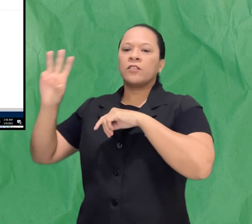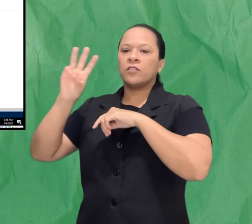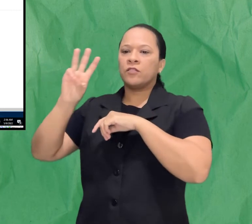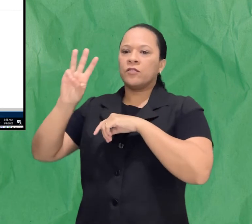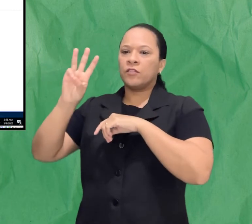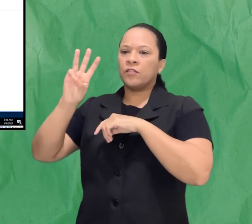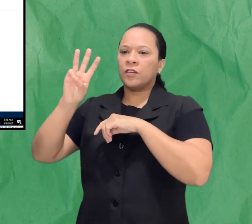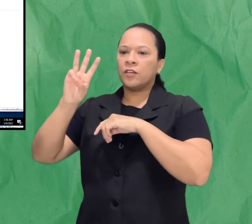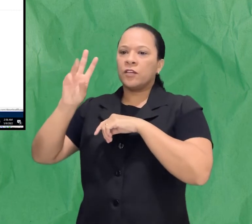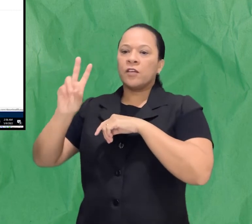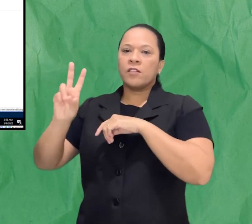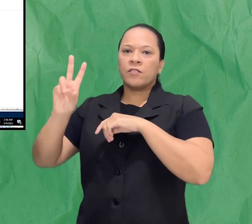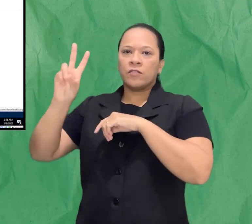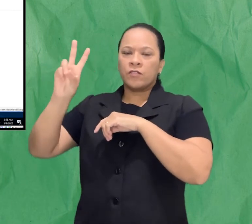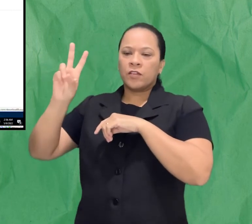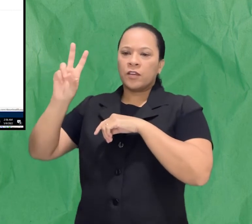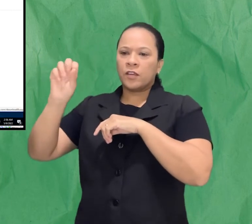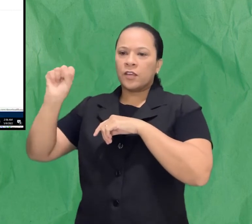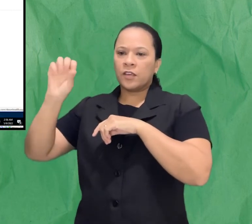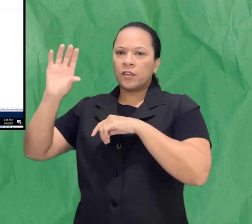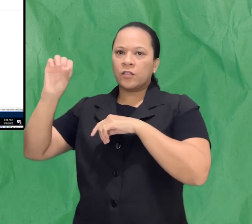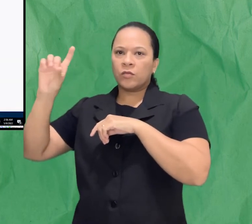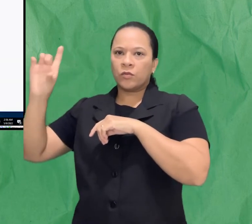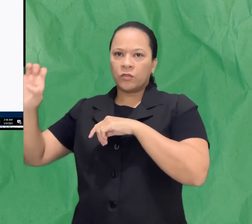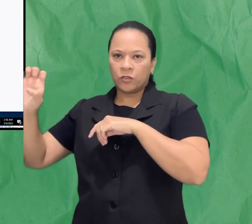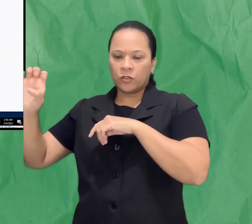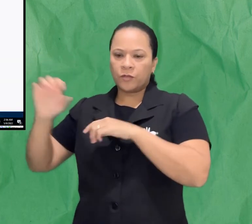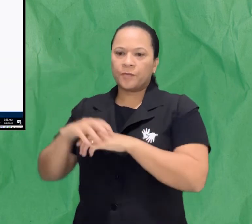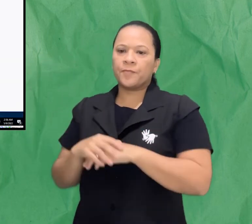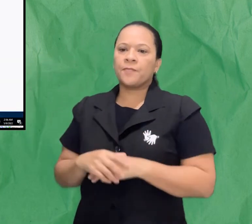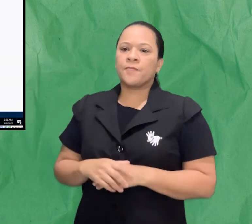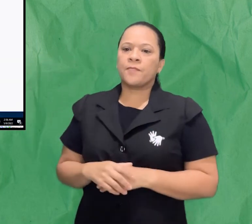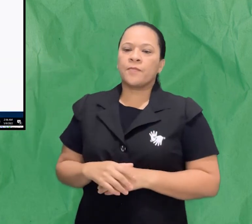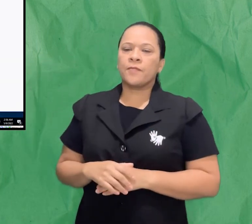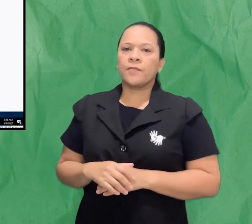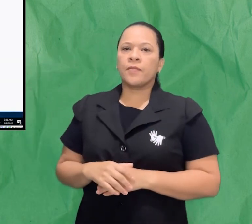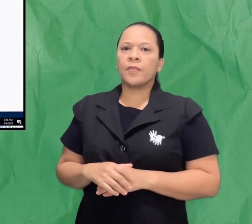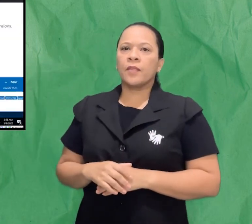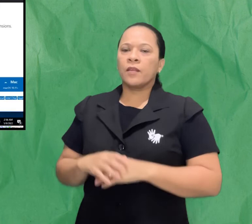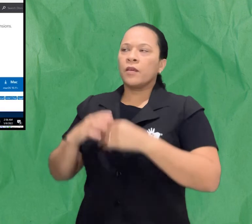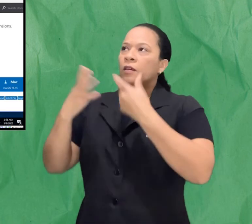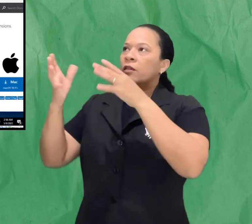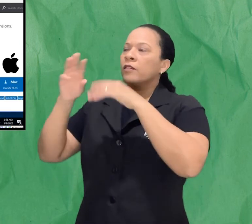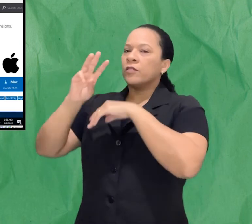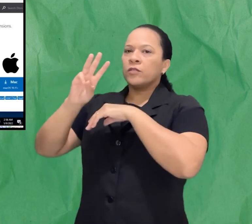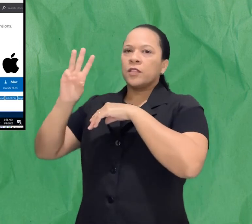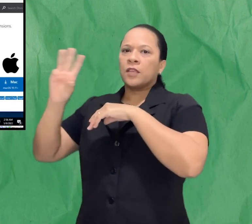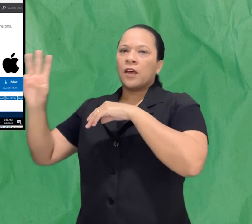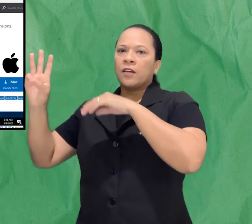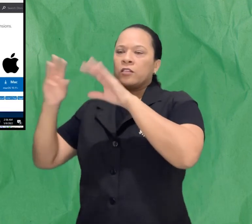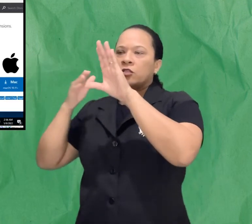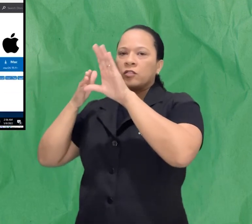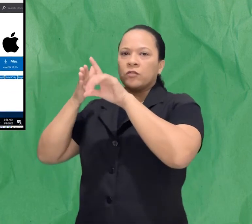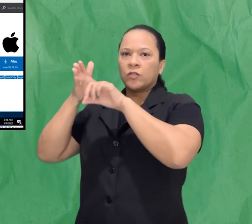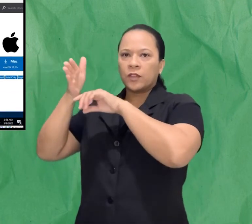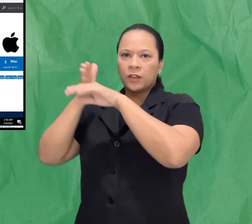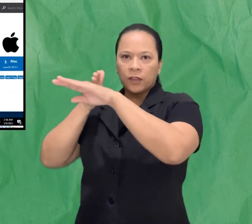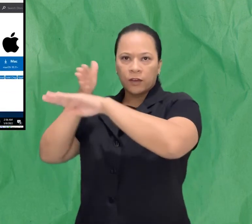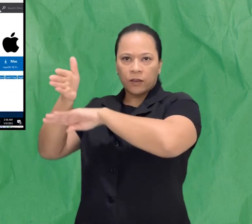Eu tenho aqui para baixar o VS Code, Visual Studio Code. Eu entro aqui no site deles.